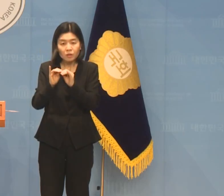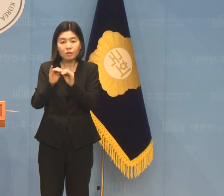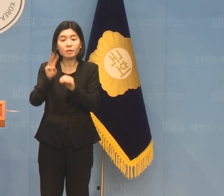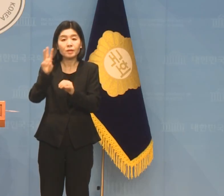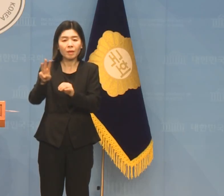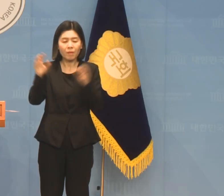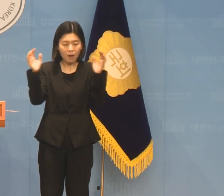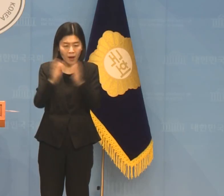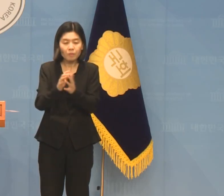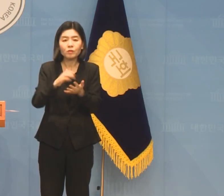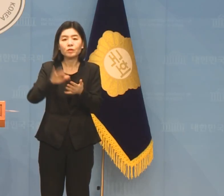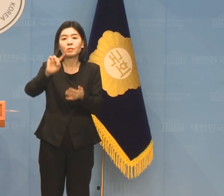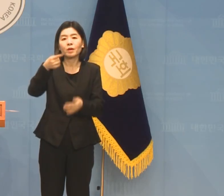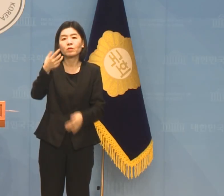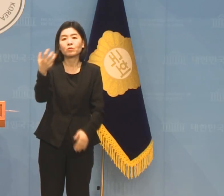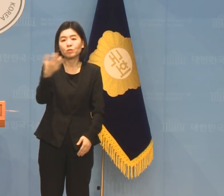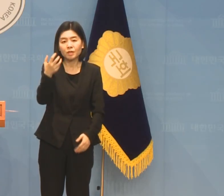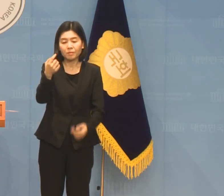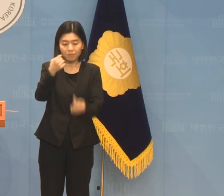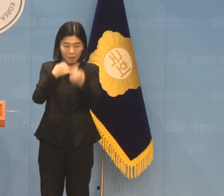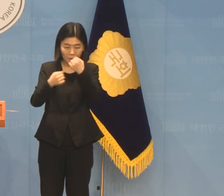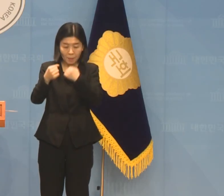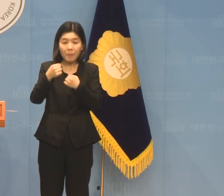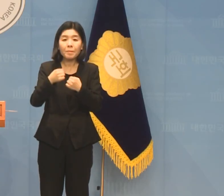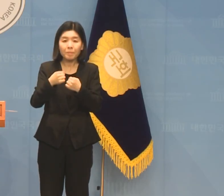총 190건의 의안이 접수되었습니다.